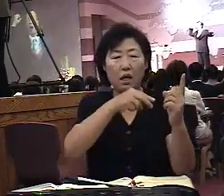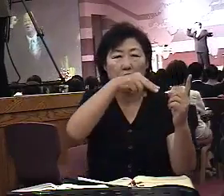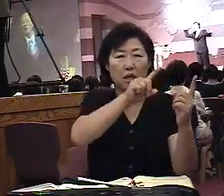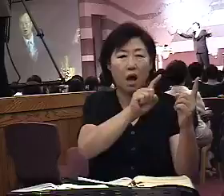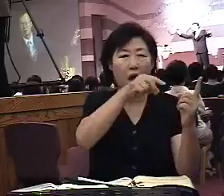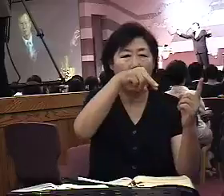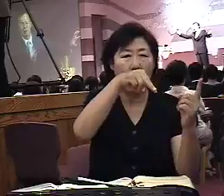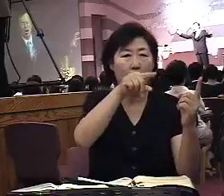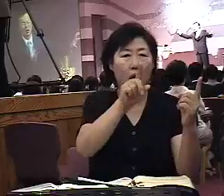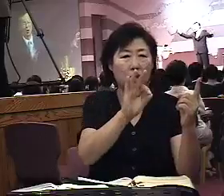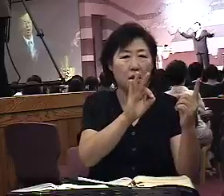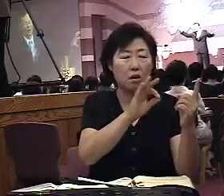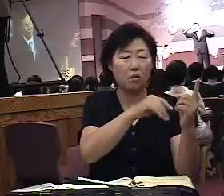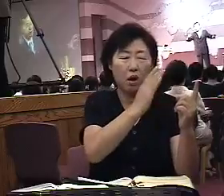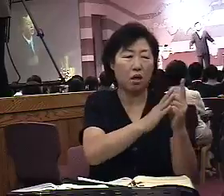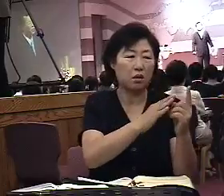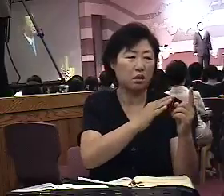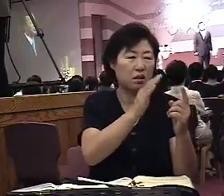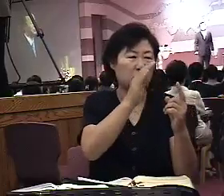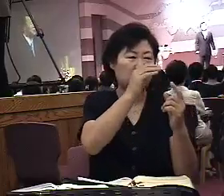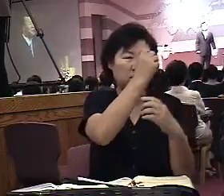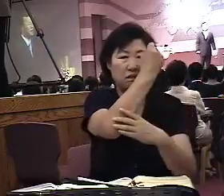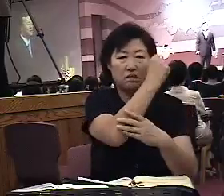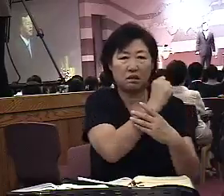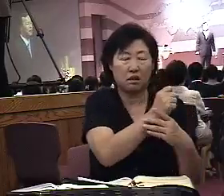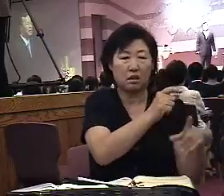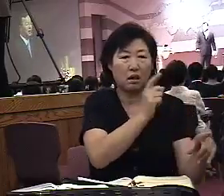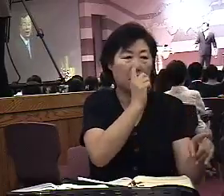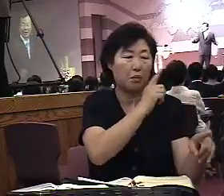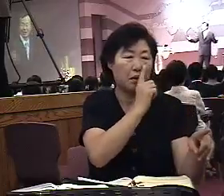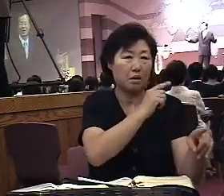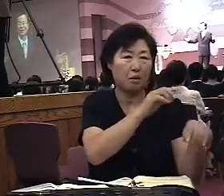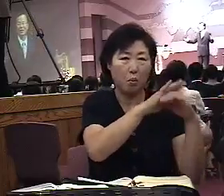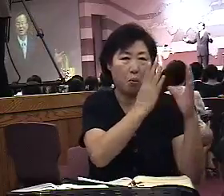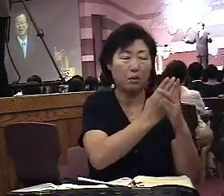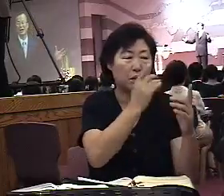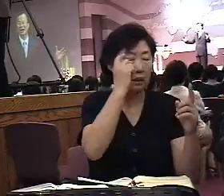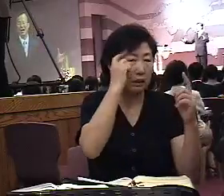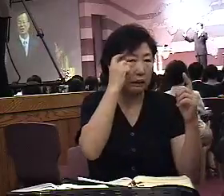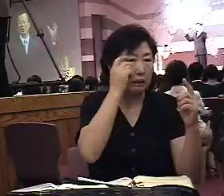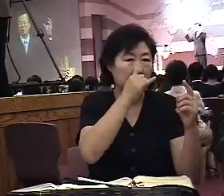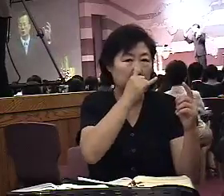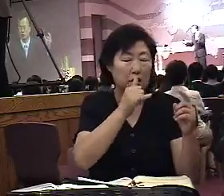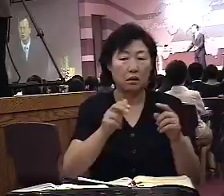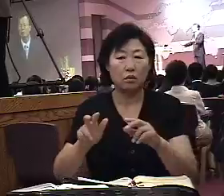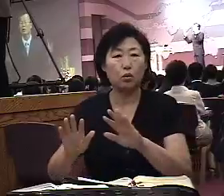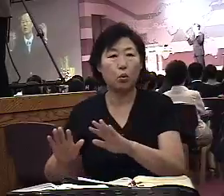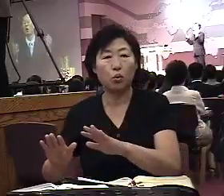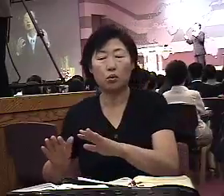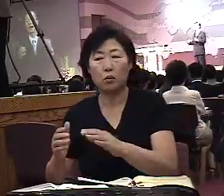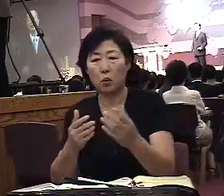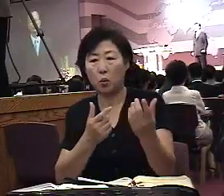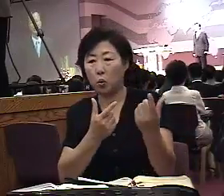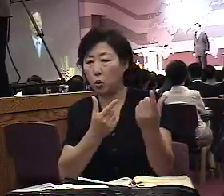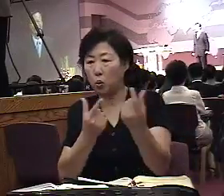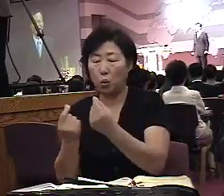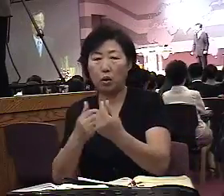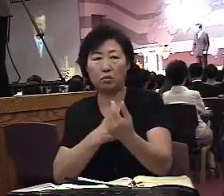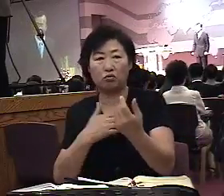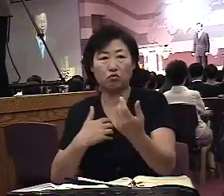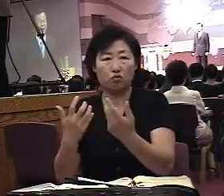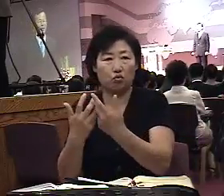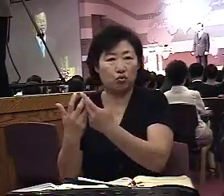사상이 완전히 부패하고 나쁜 것이었죠. 근데 이제는 같이 충분히 공존할 수